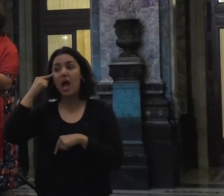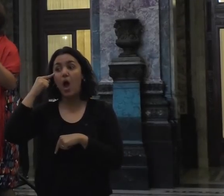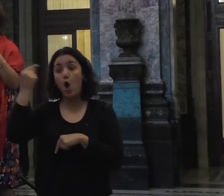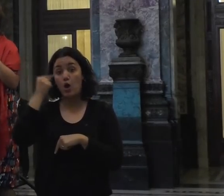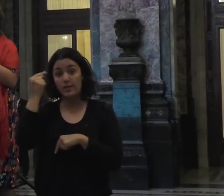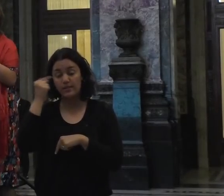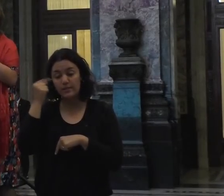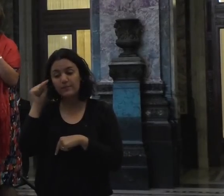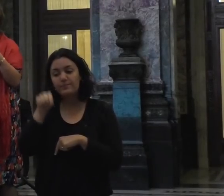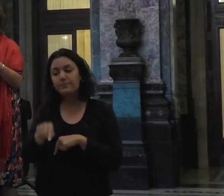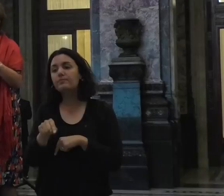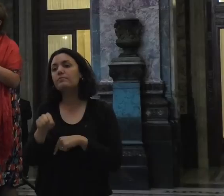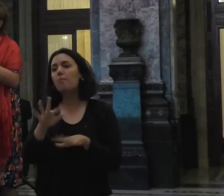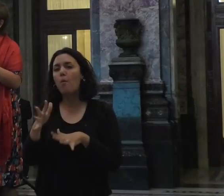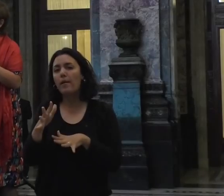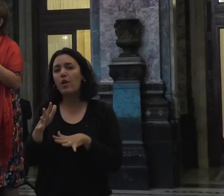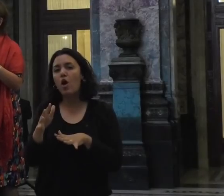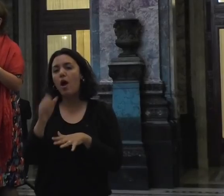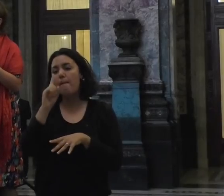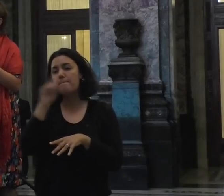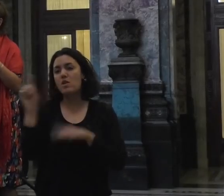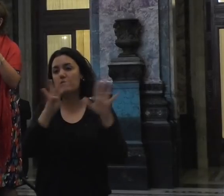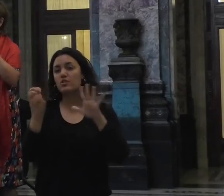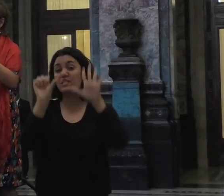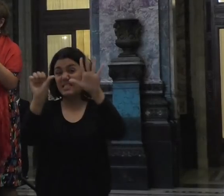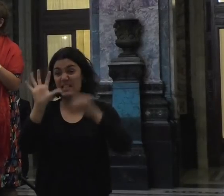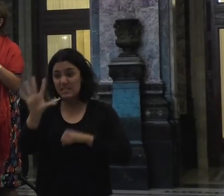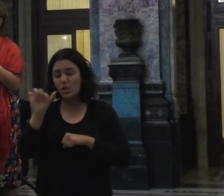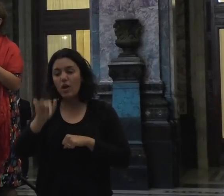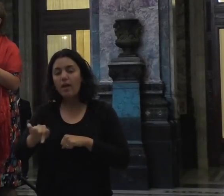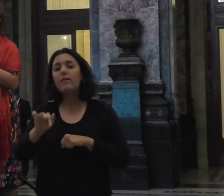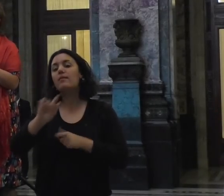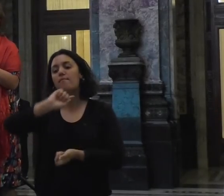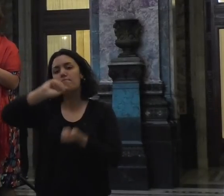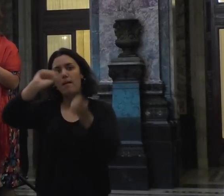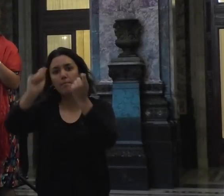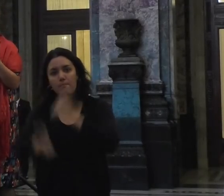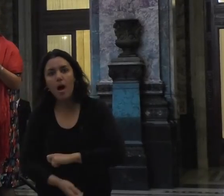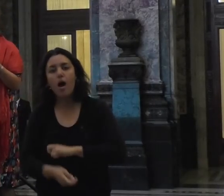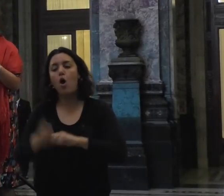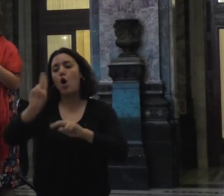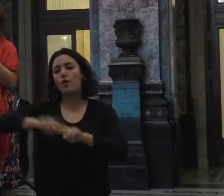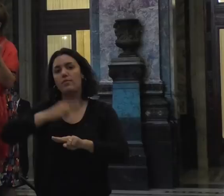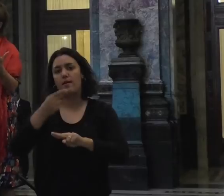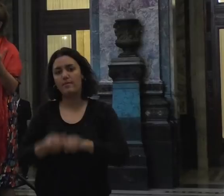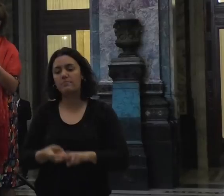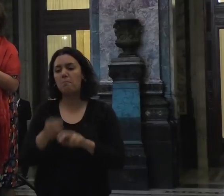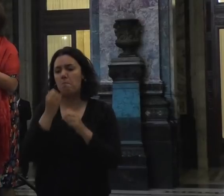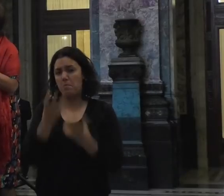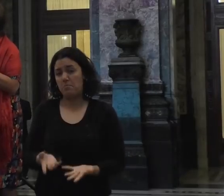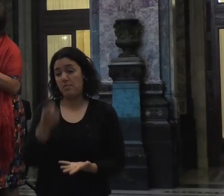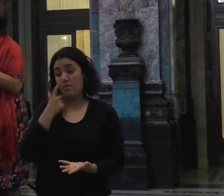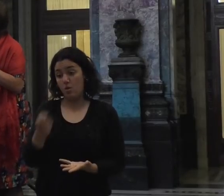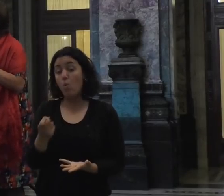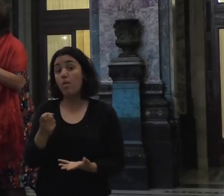75, hubo otra especie de revolución dentro de psicología cognitiva, donde nos dimos cuenta, o se dieron